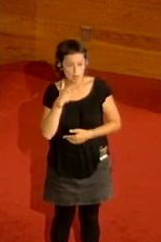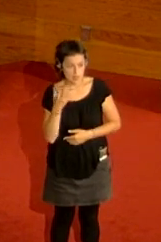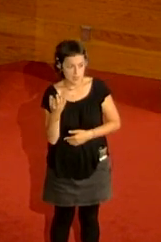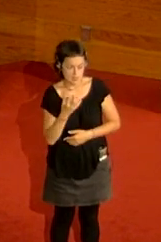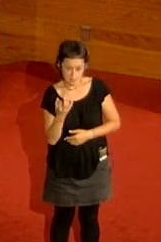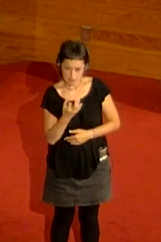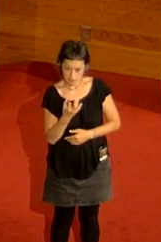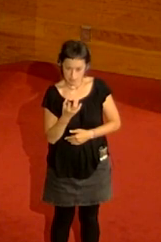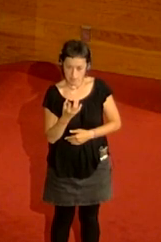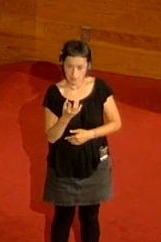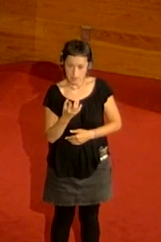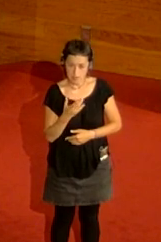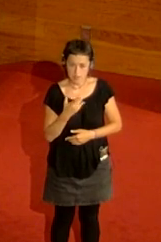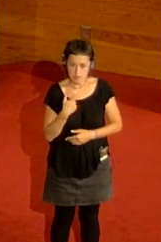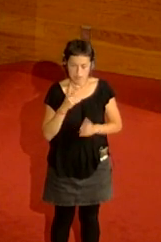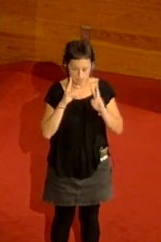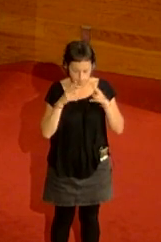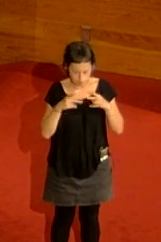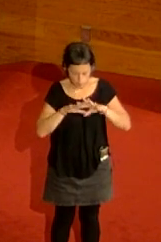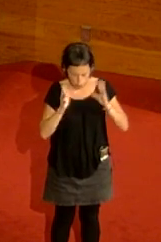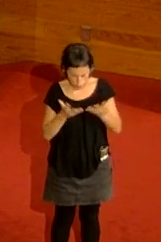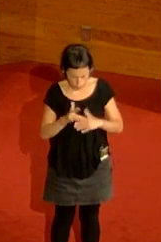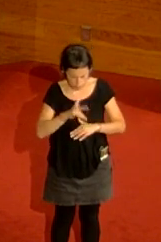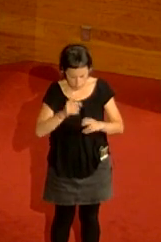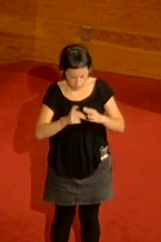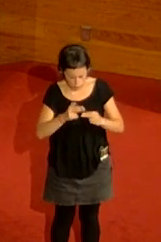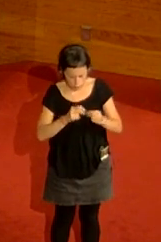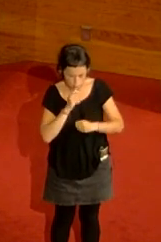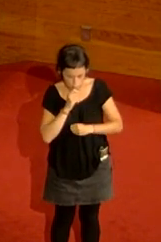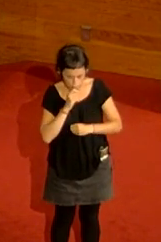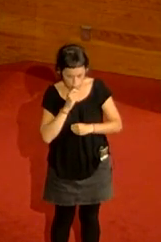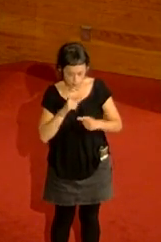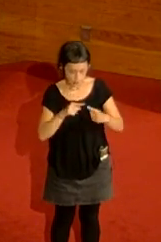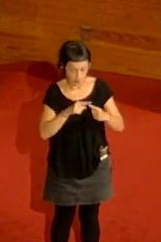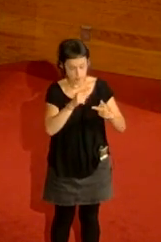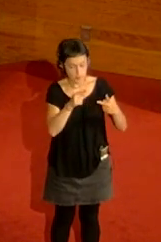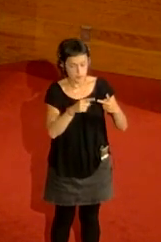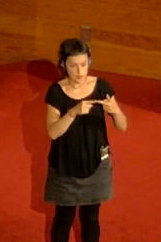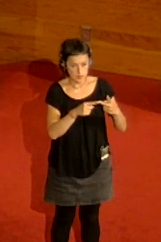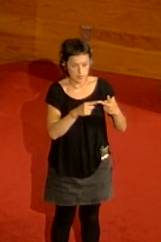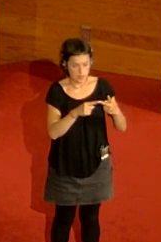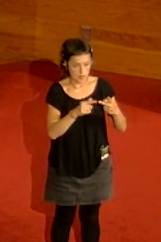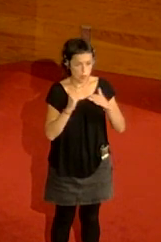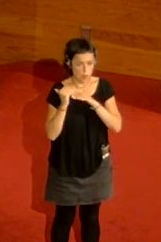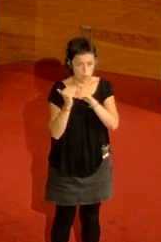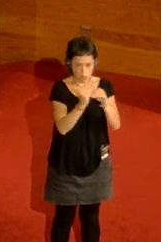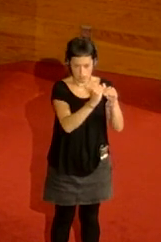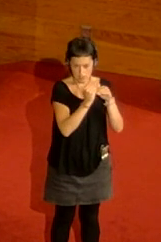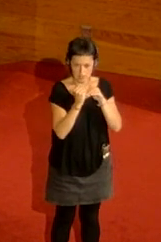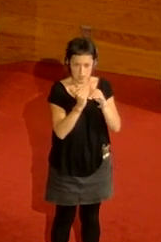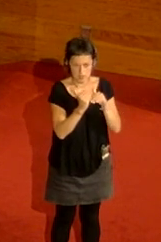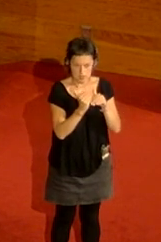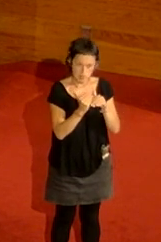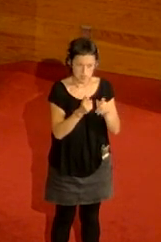se se está construyendo ese mundo digital en segundo lugar la homogeneidad la homogeneidad a mí es uno de los que más me